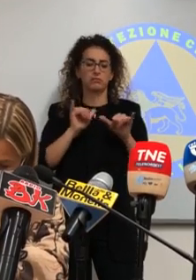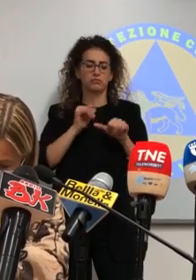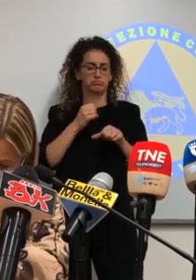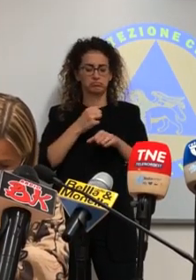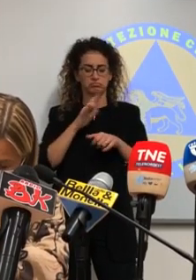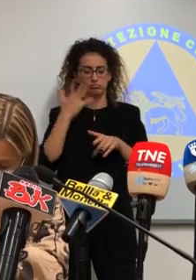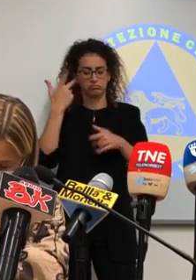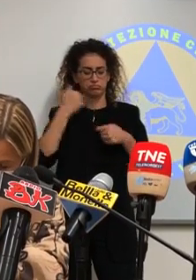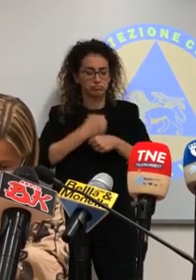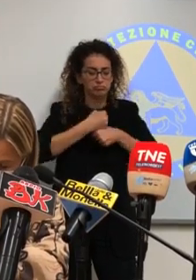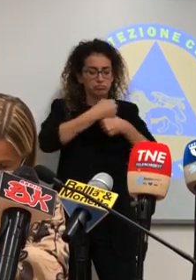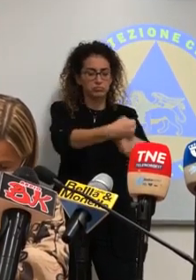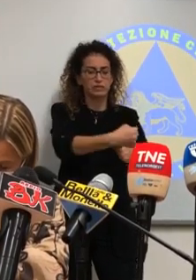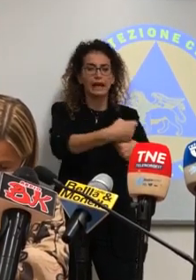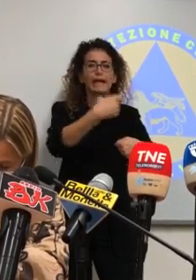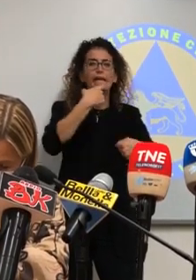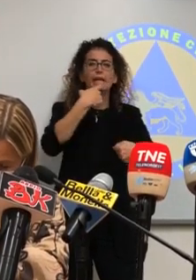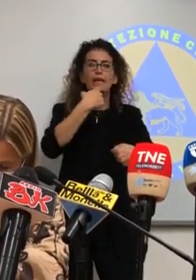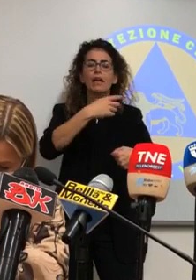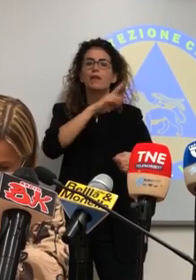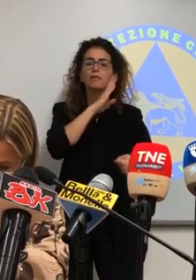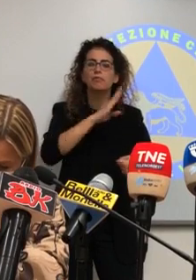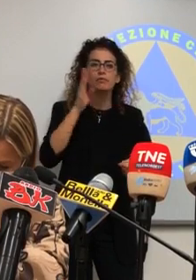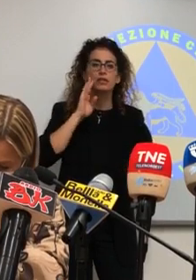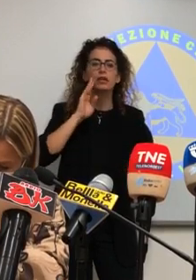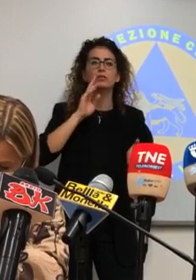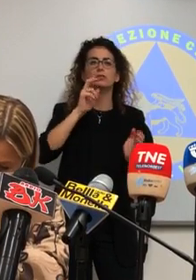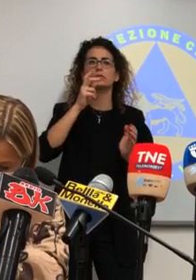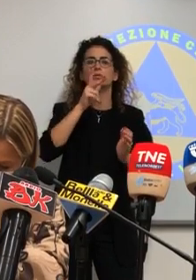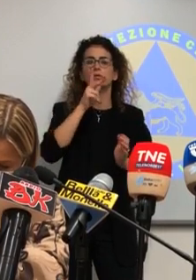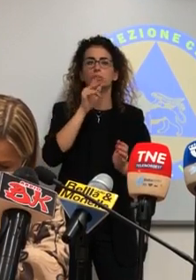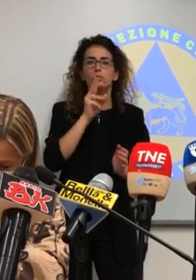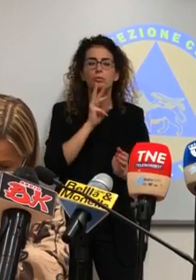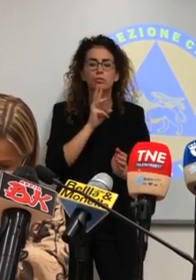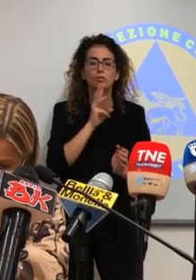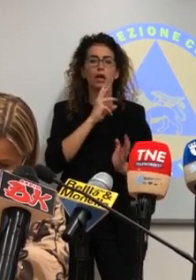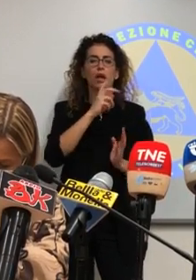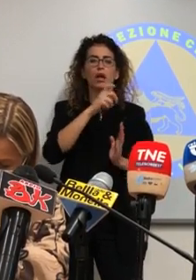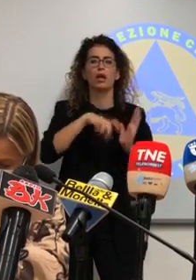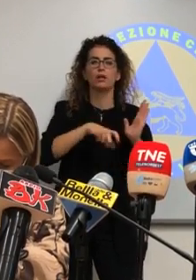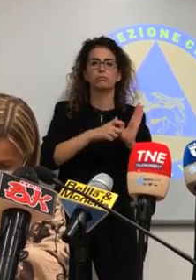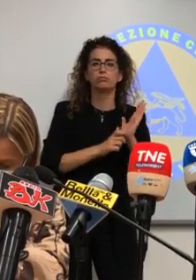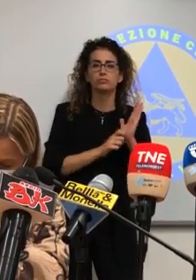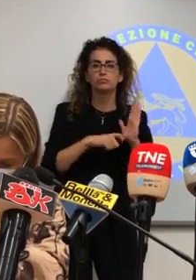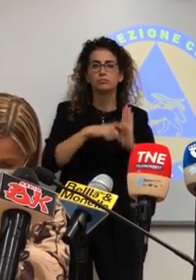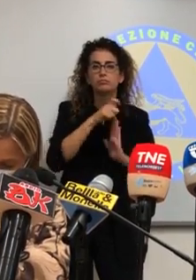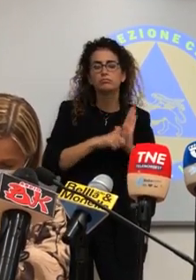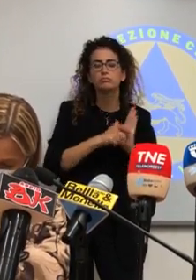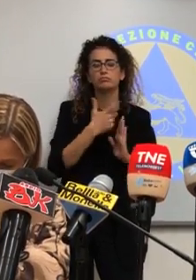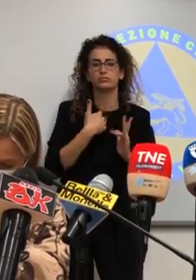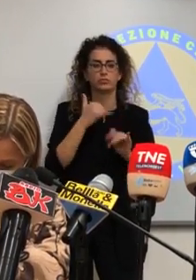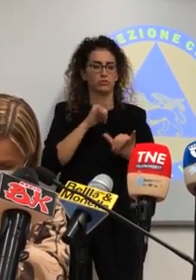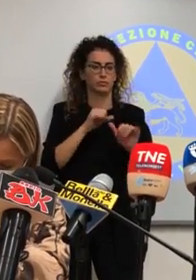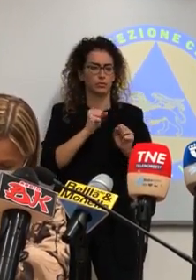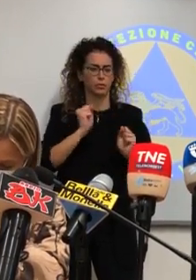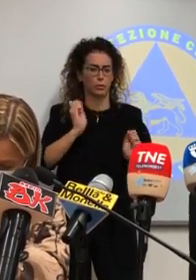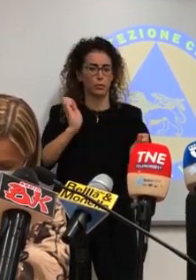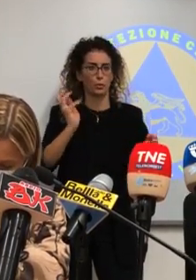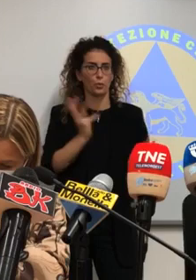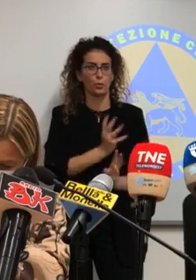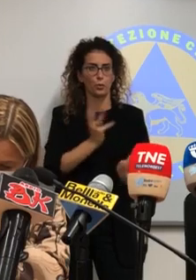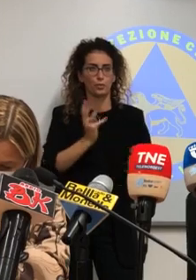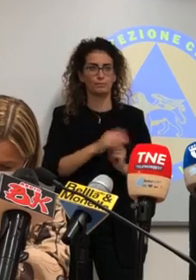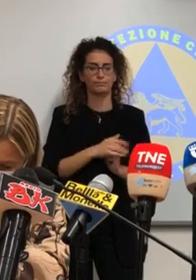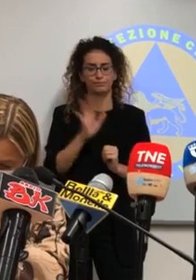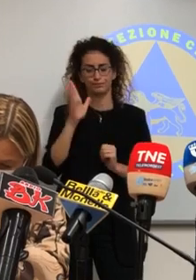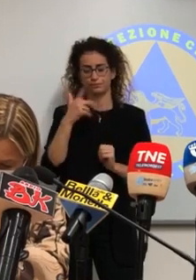direttamente ai social media, all'interno dei quali le informazioni viaggiano alla velocità della luce. Cioè, se noi oggi